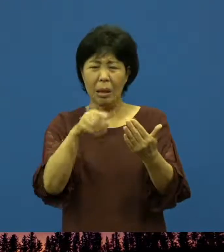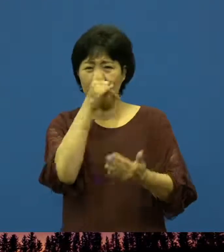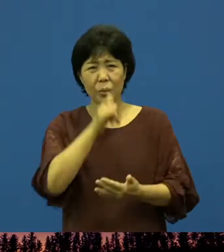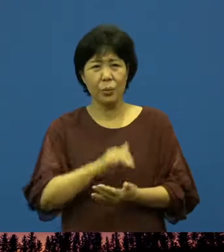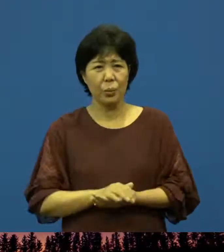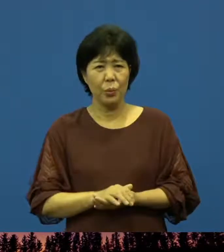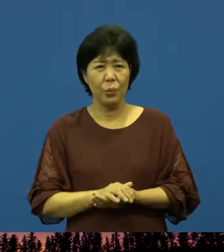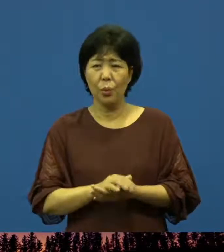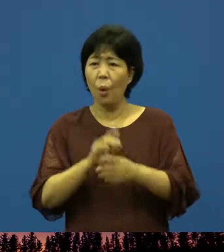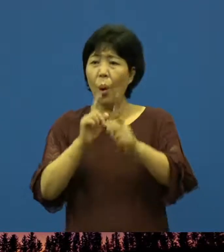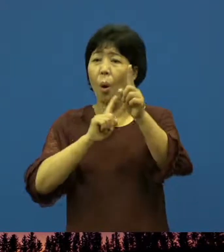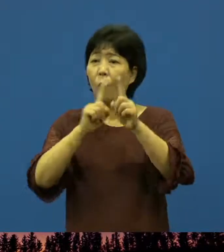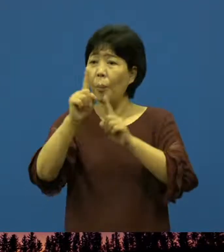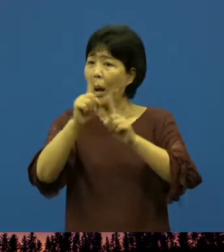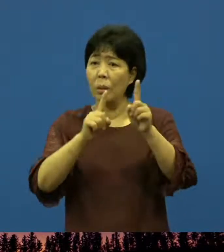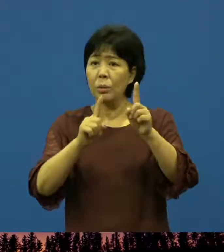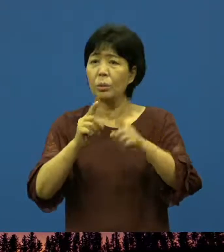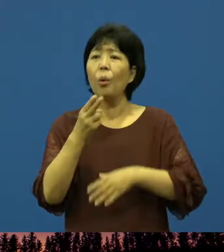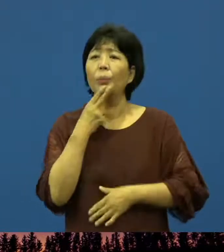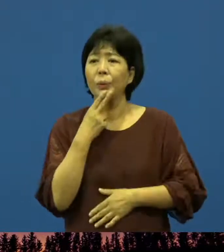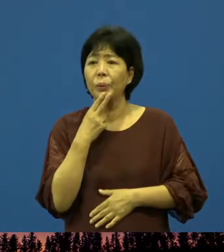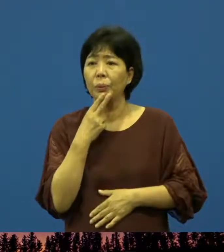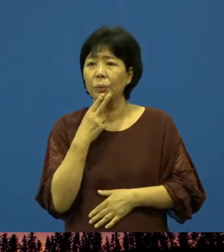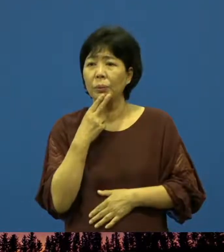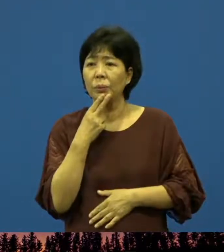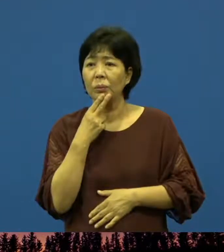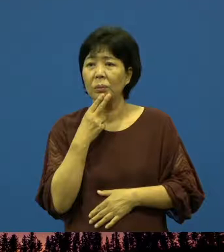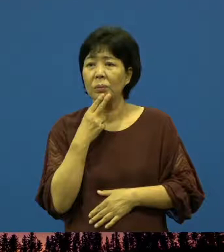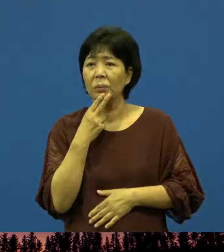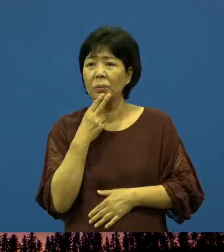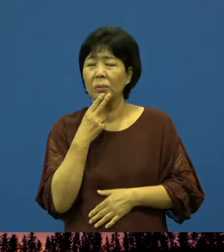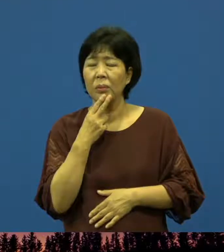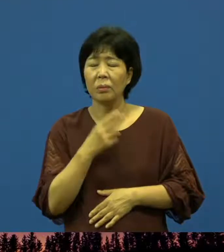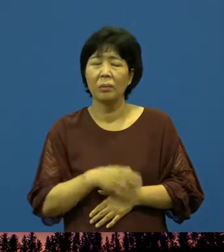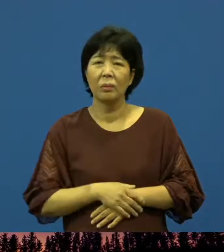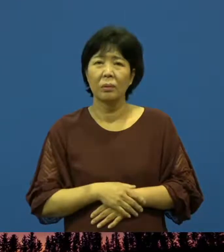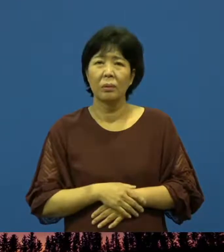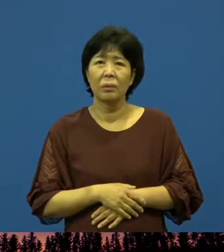말씀이 없어요. 그 얘기를 들어보면. 말씀의 근거가 너무 약해.